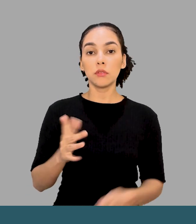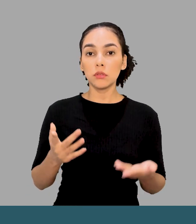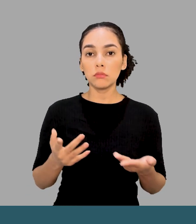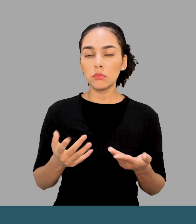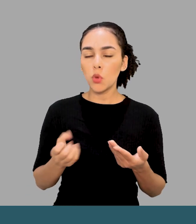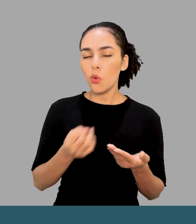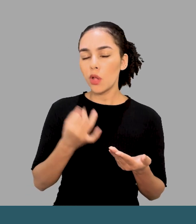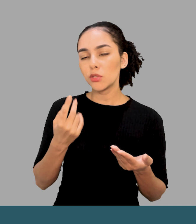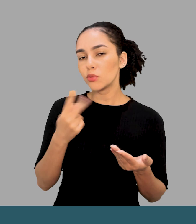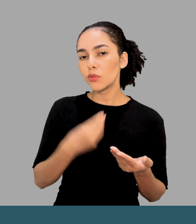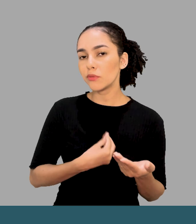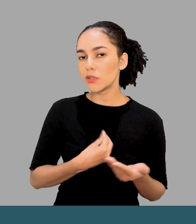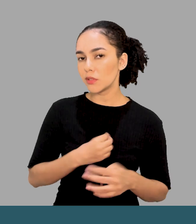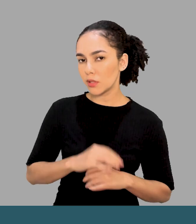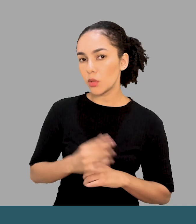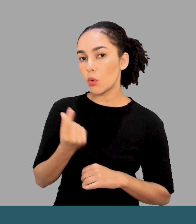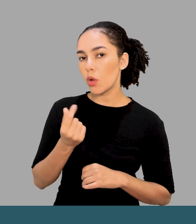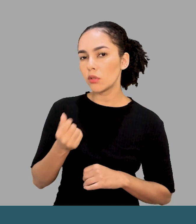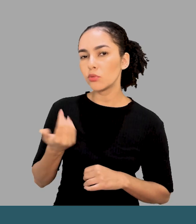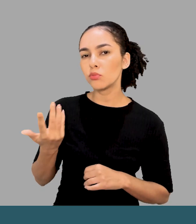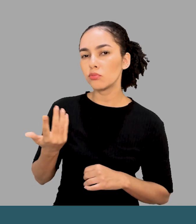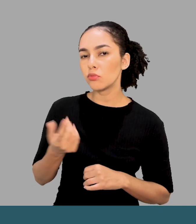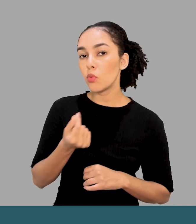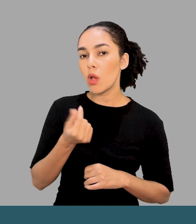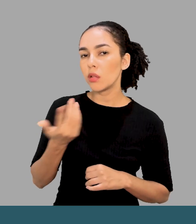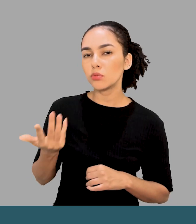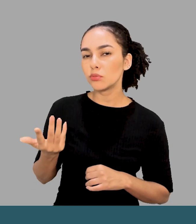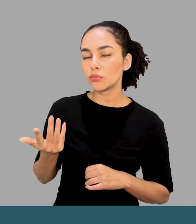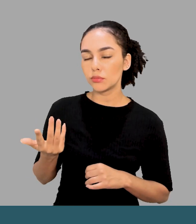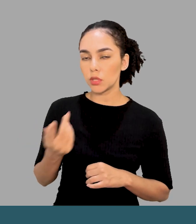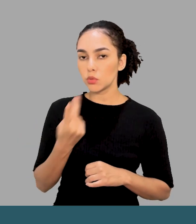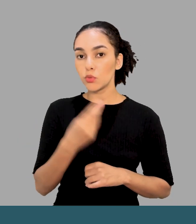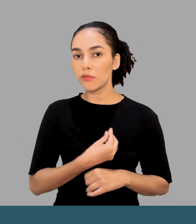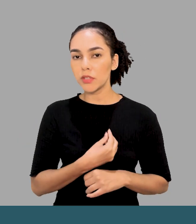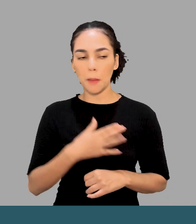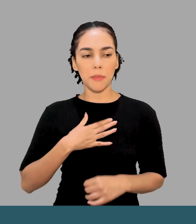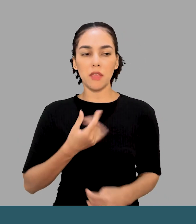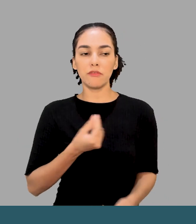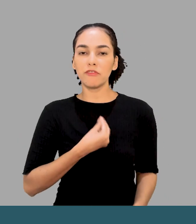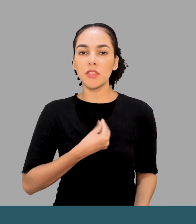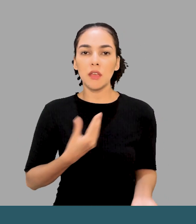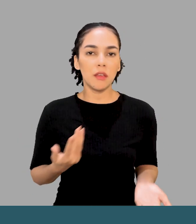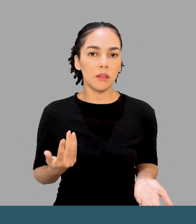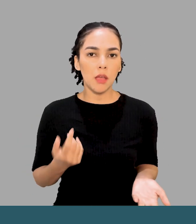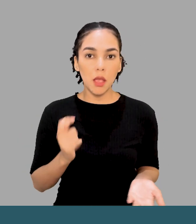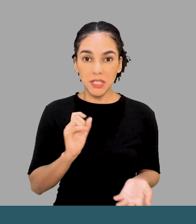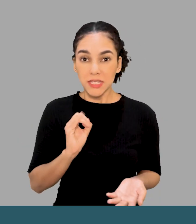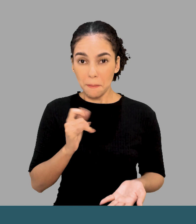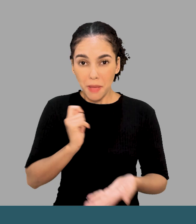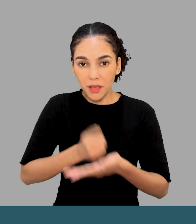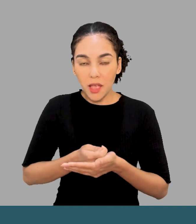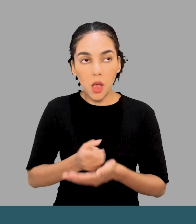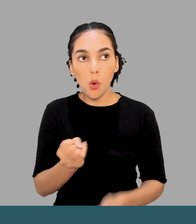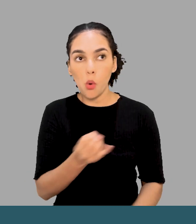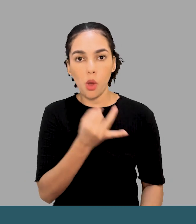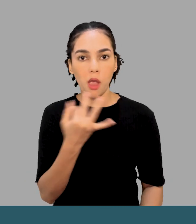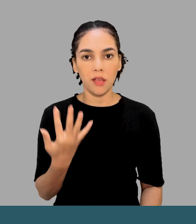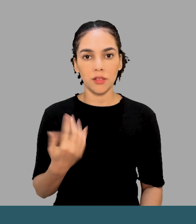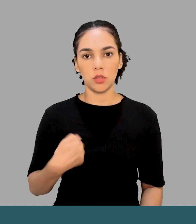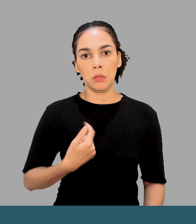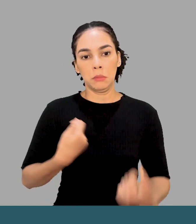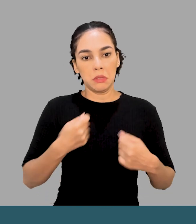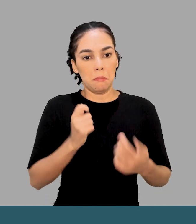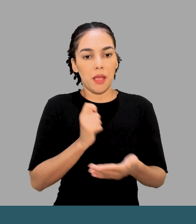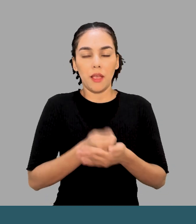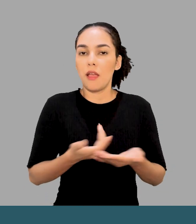que custa a sua vida? Quanto que custa a sua vida, GG? E a minha vida? Se nós fôssemos pagar por essa vida, quanto que nós